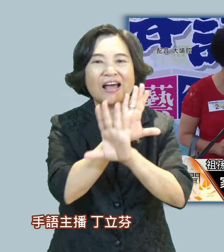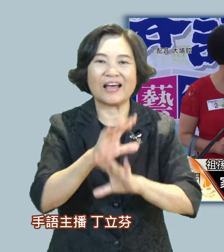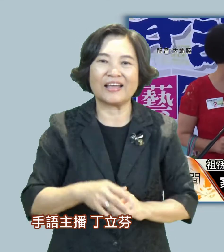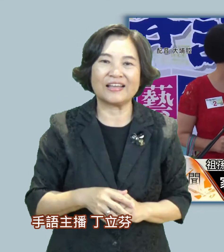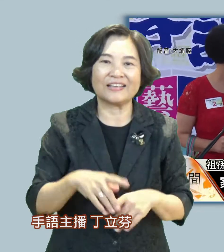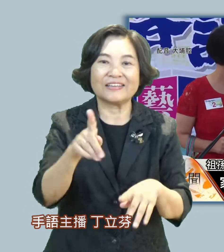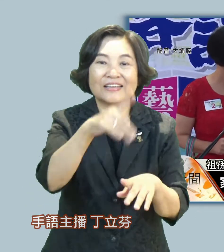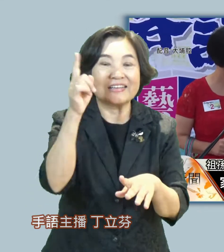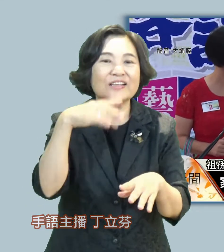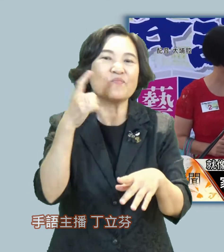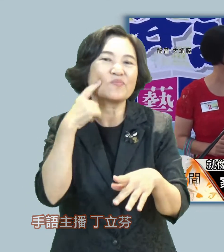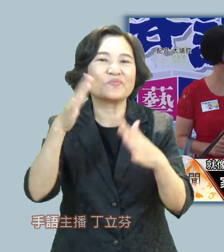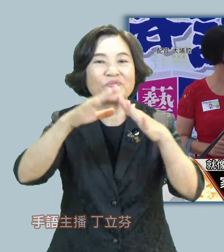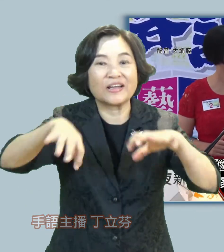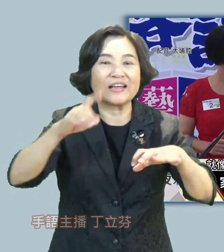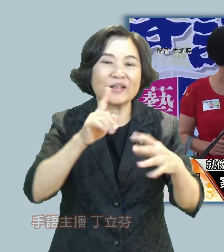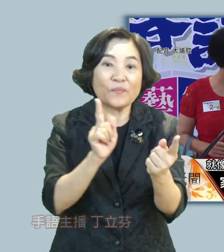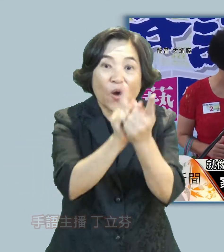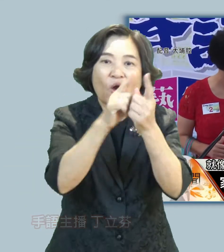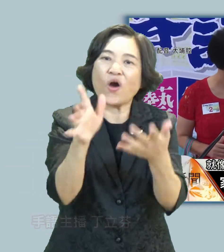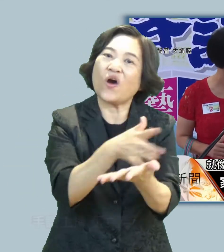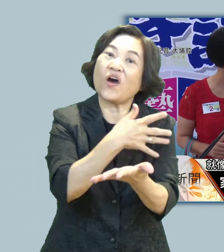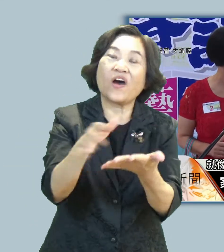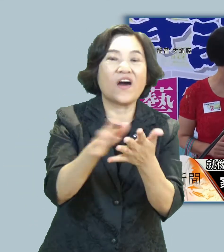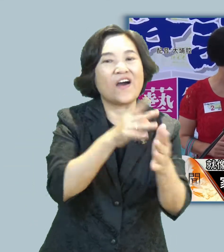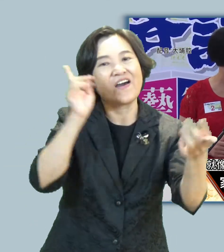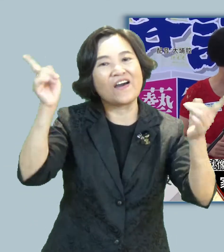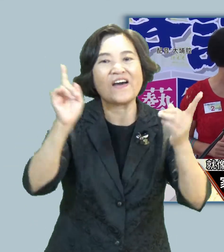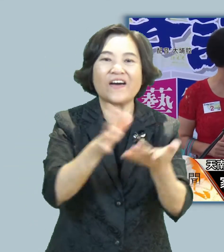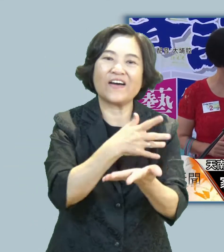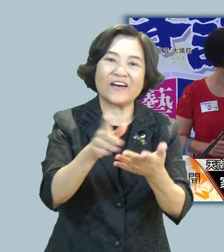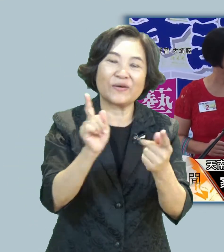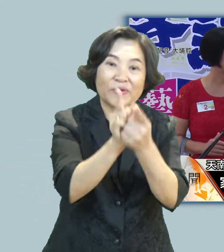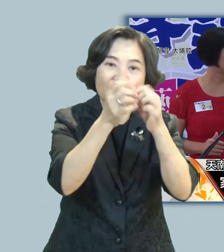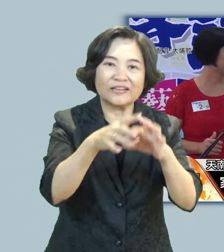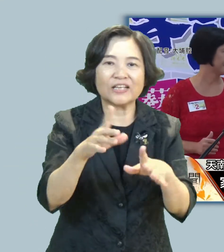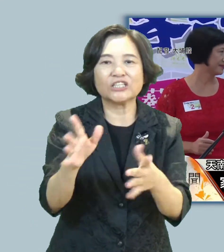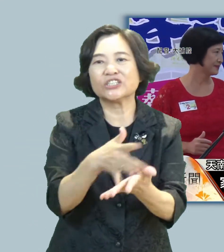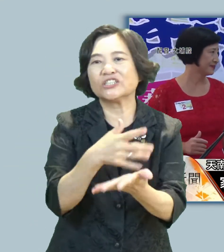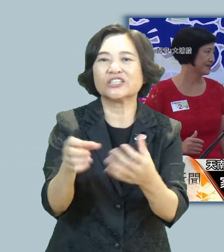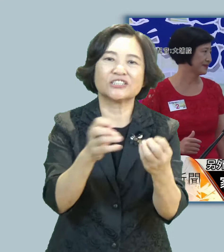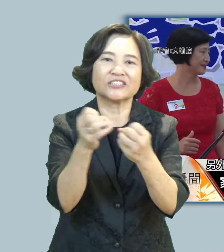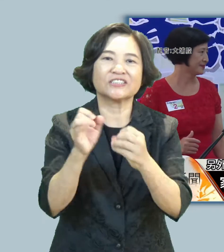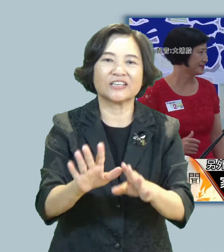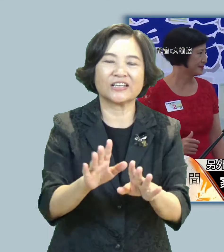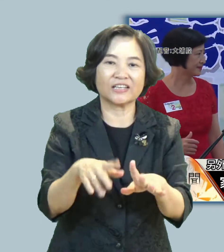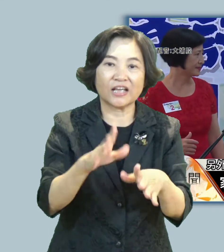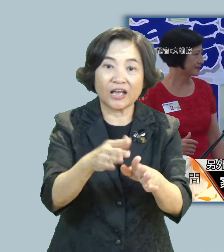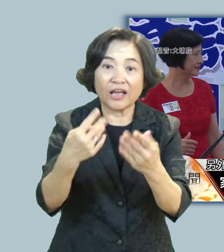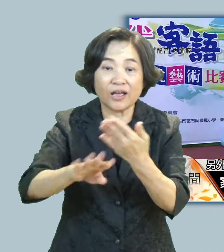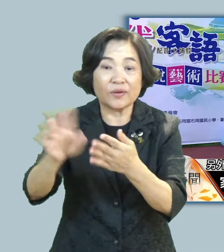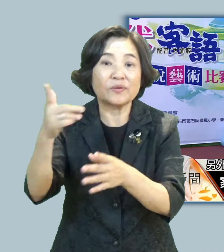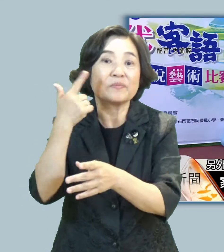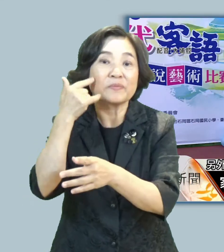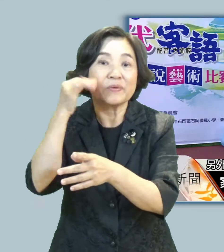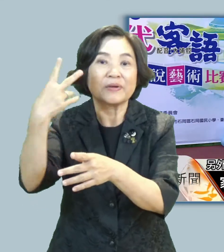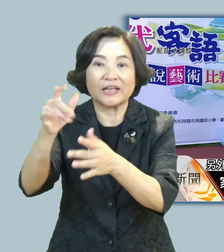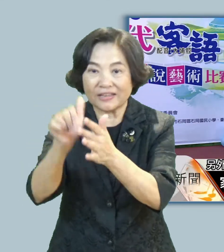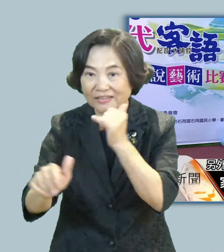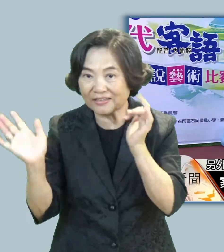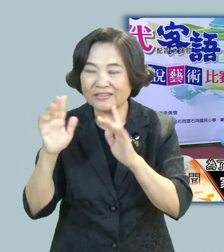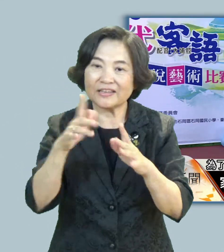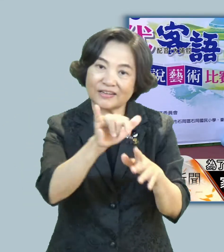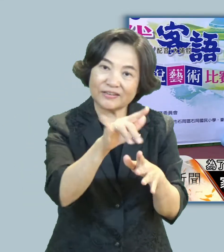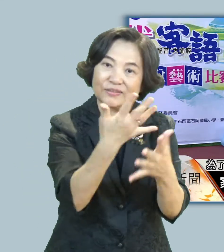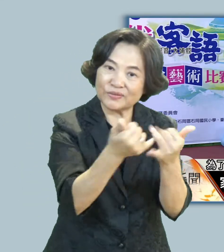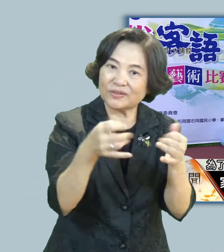两只阿婆驾到电车，就从系数破百米托几路红绳渡头，东西南北共唔算。我还有两只爷也系事先做出参